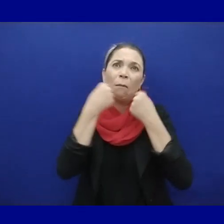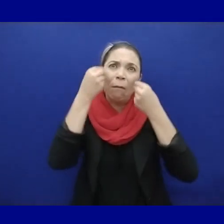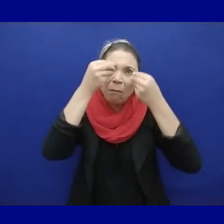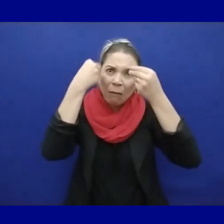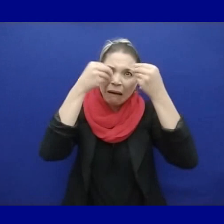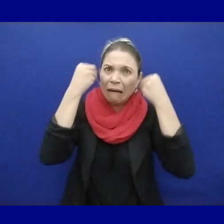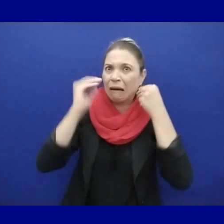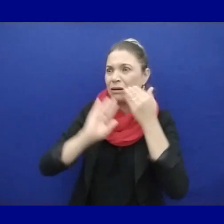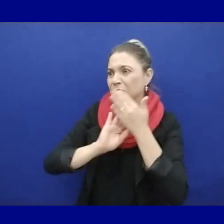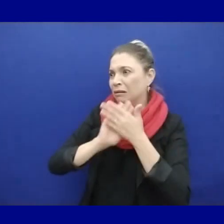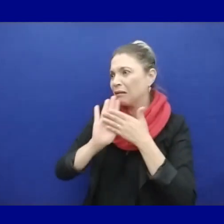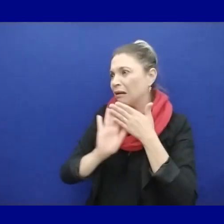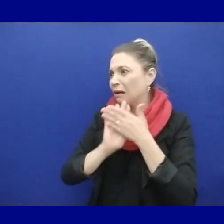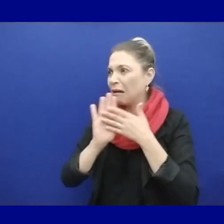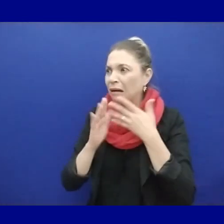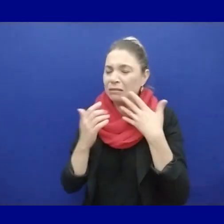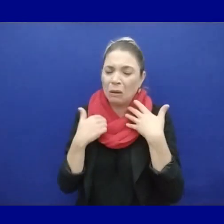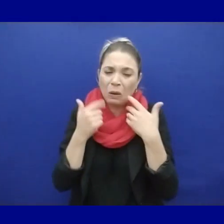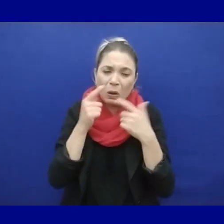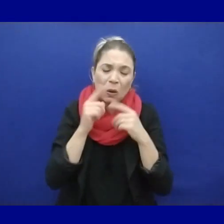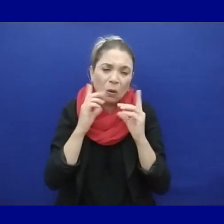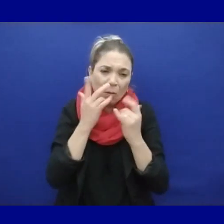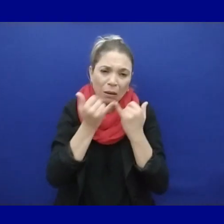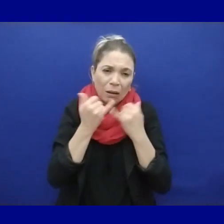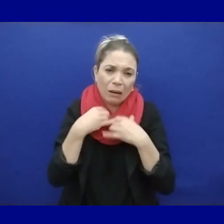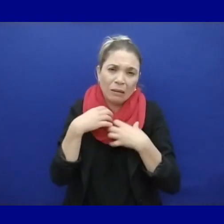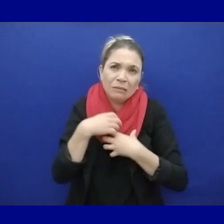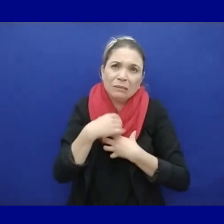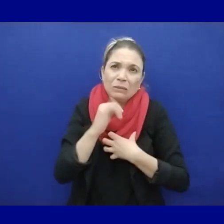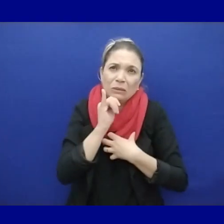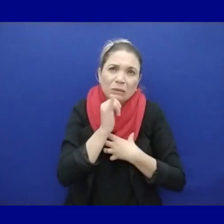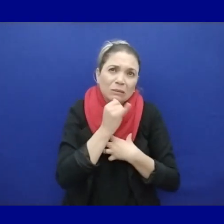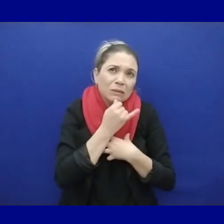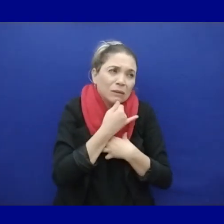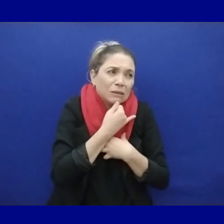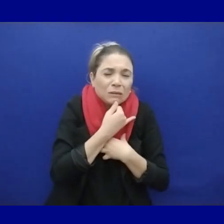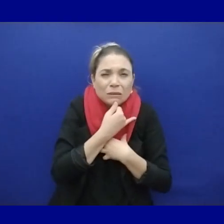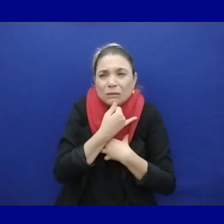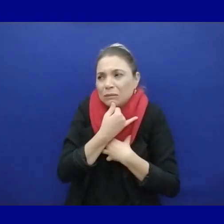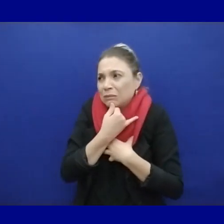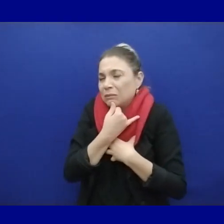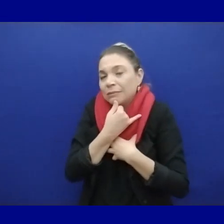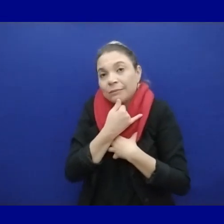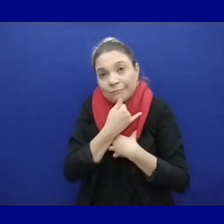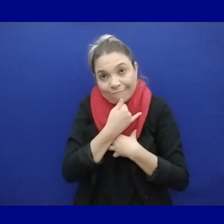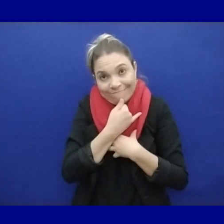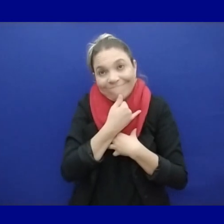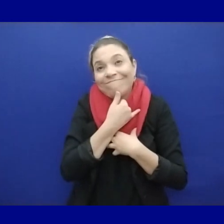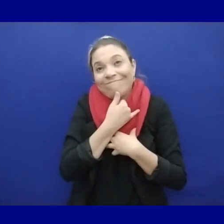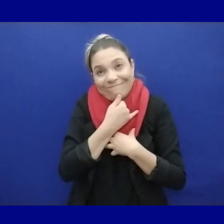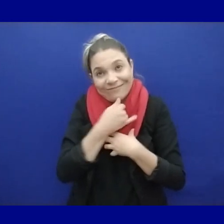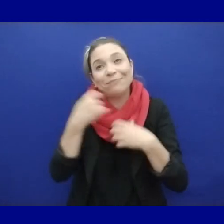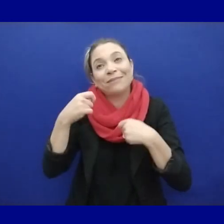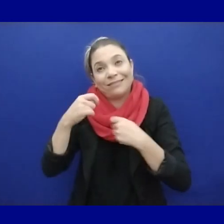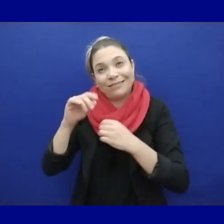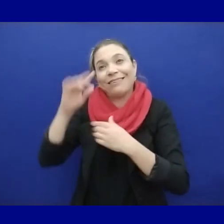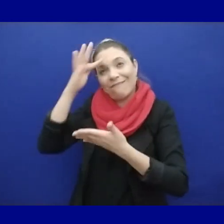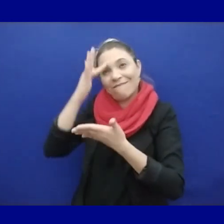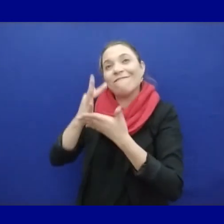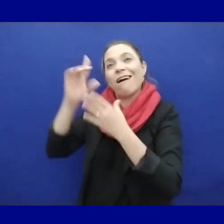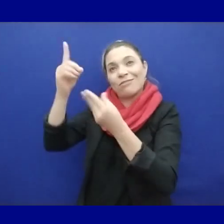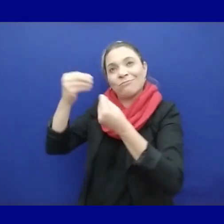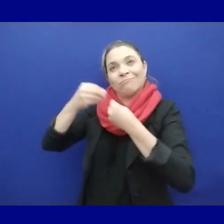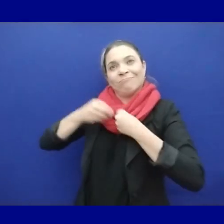serem irrelevantes, pouco importantes, sem graça, sem atrativos. Há pessoas